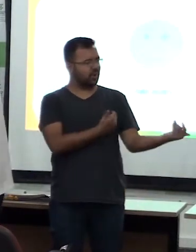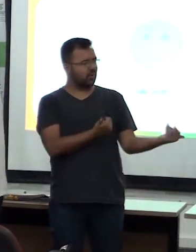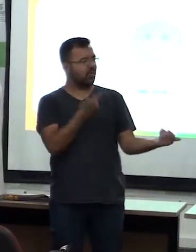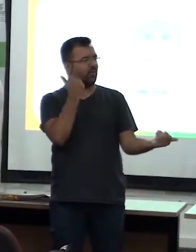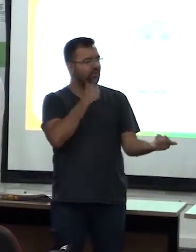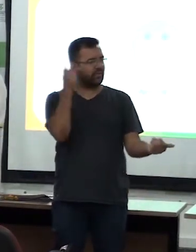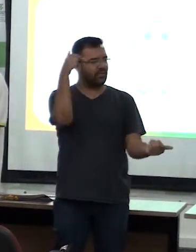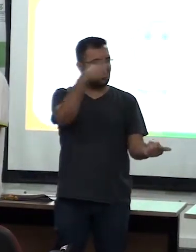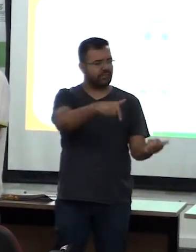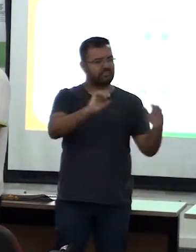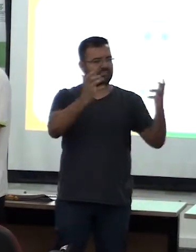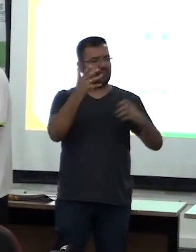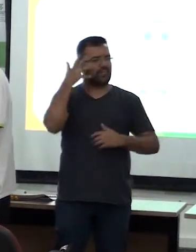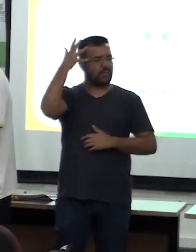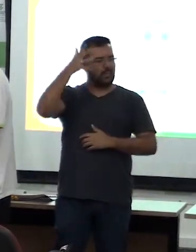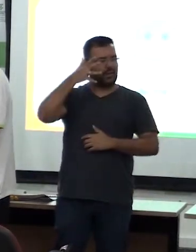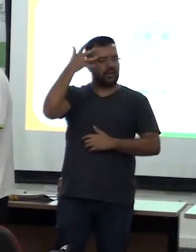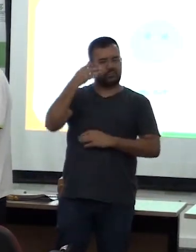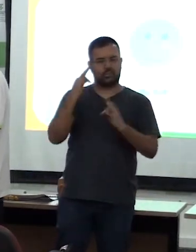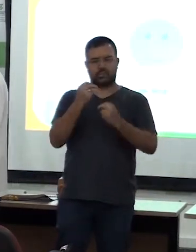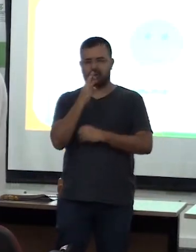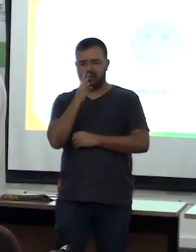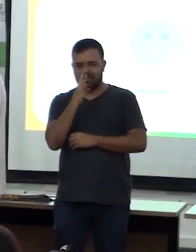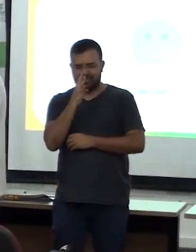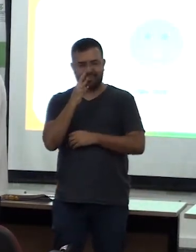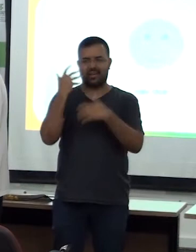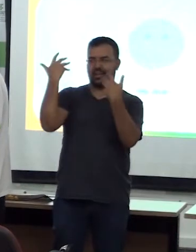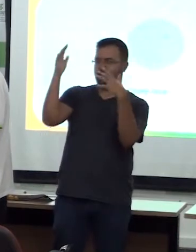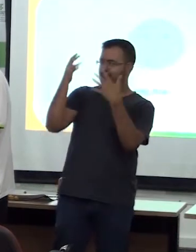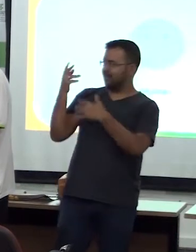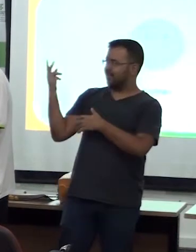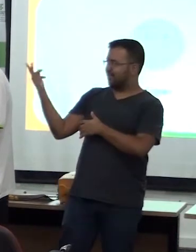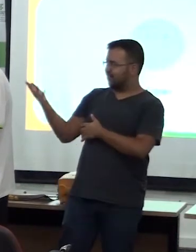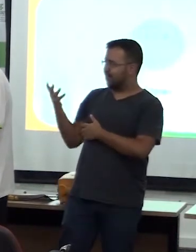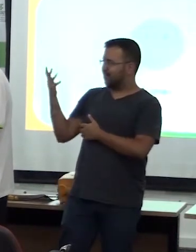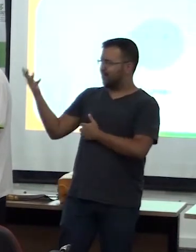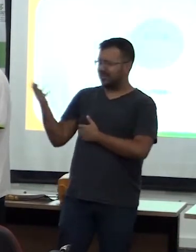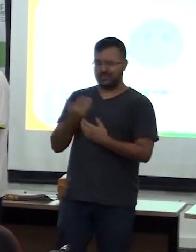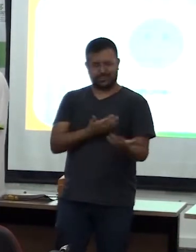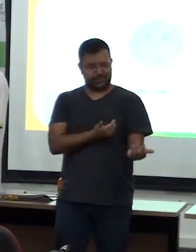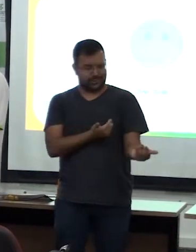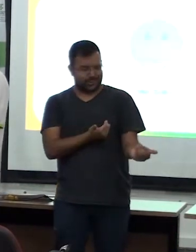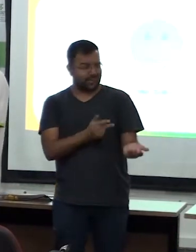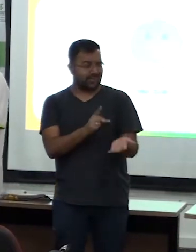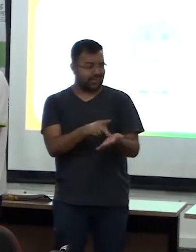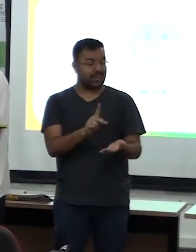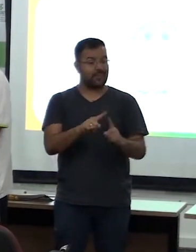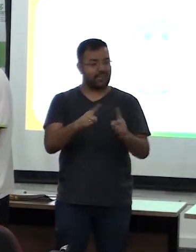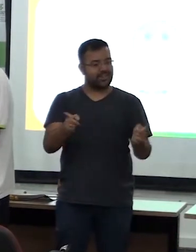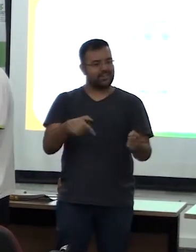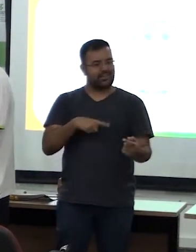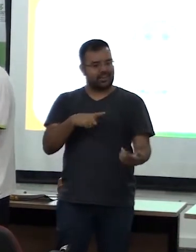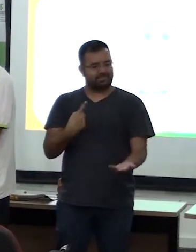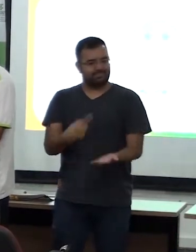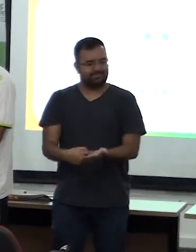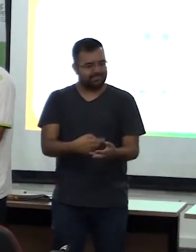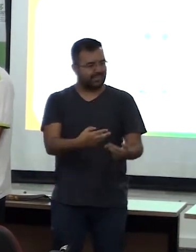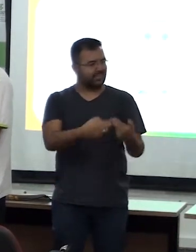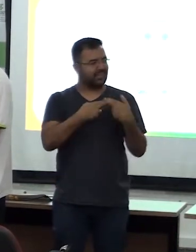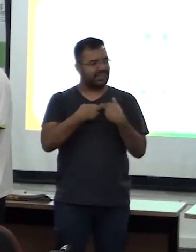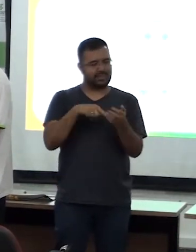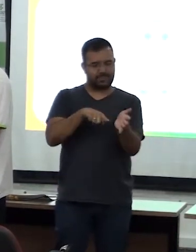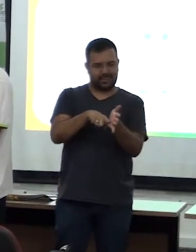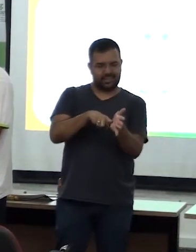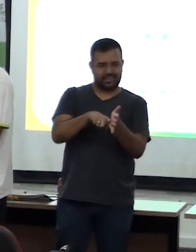são orientados pela professora Maria Alice, e a gente gostaria muito de parabenizar vocês, tão novinhos, né, já engajados assim na pesquisa, a gente